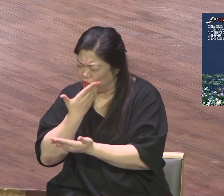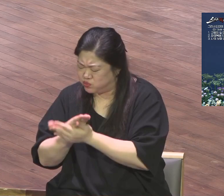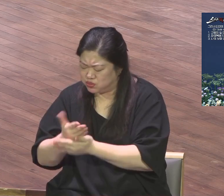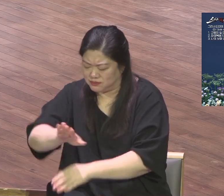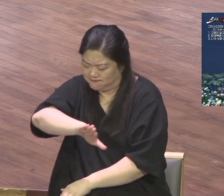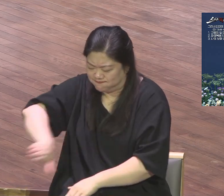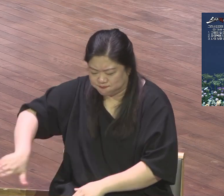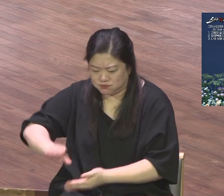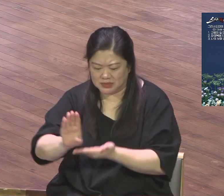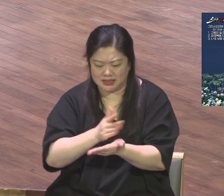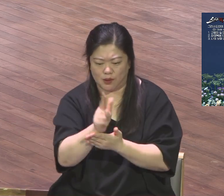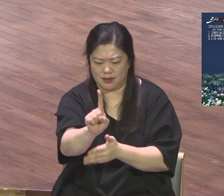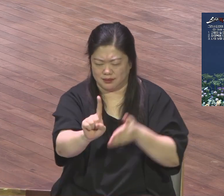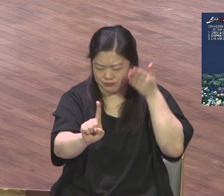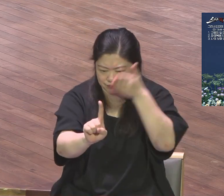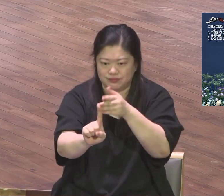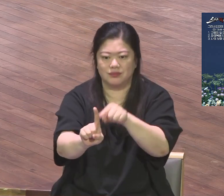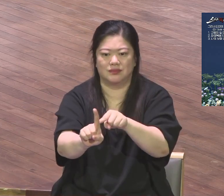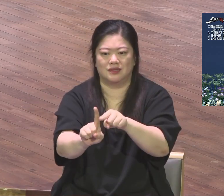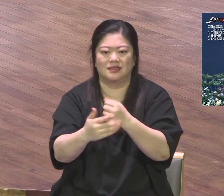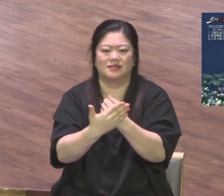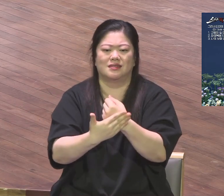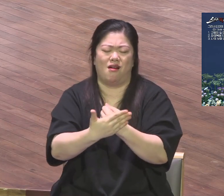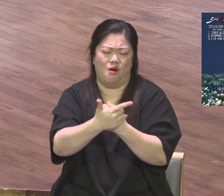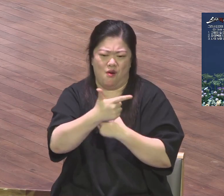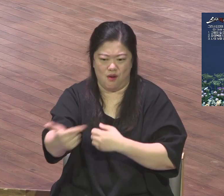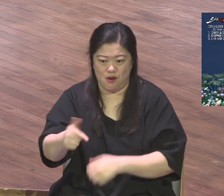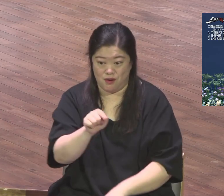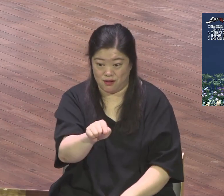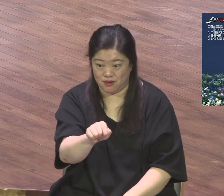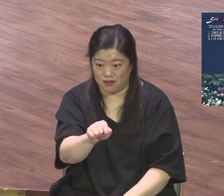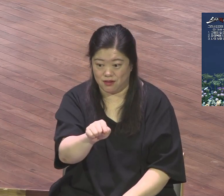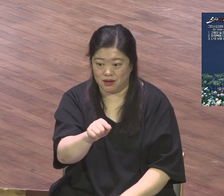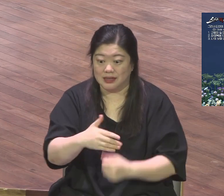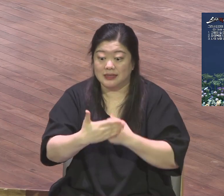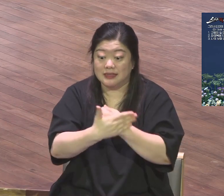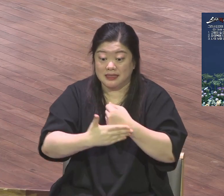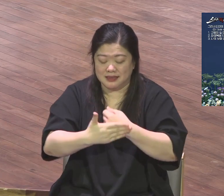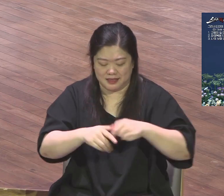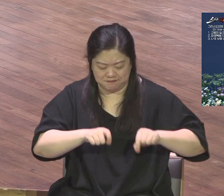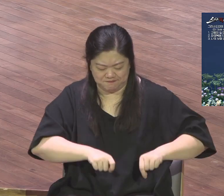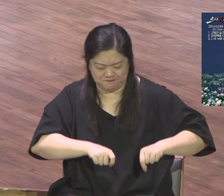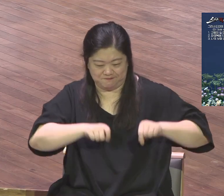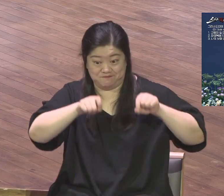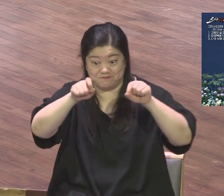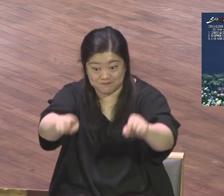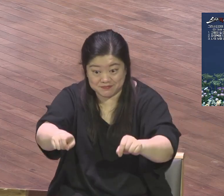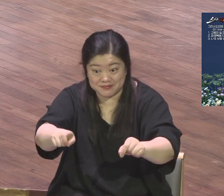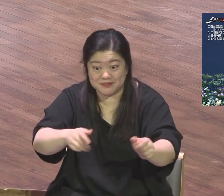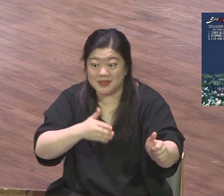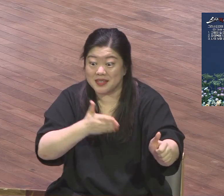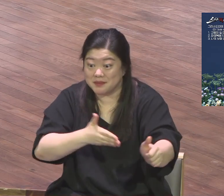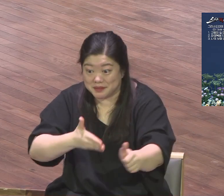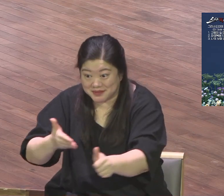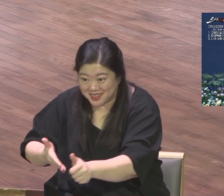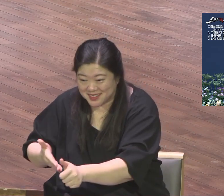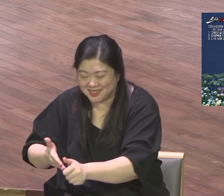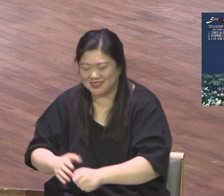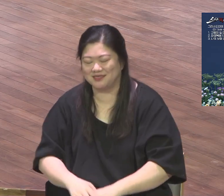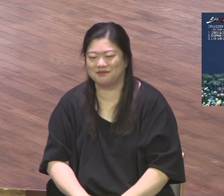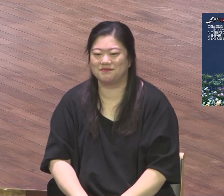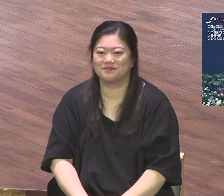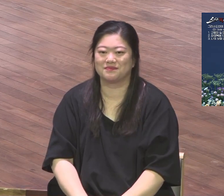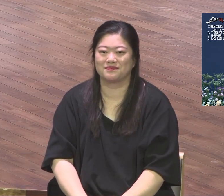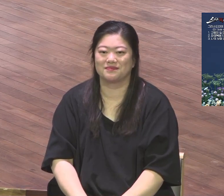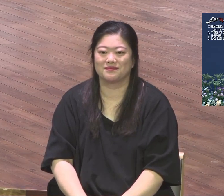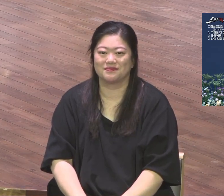복음 전도가 그 답입니다. 이 은혜가 우리 모든 성도들에게 크게 임하시기를 주의 이름으로